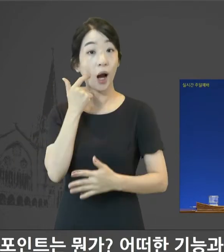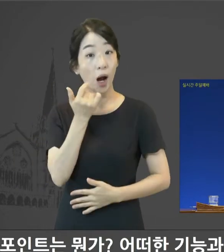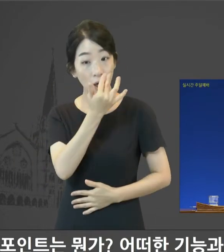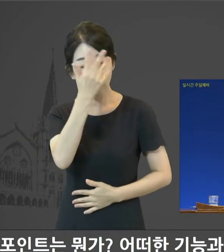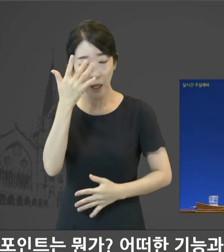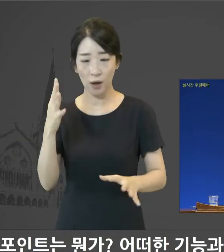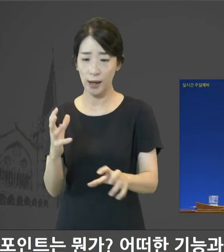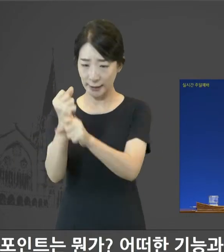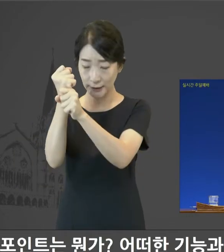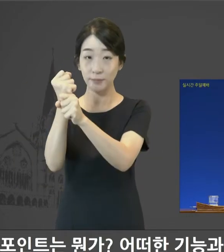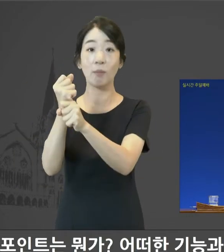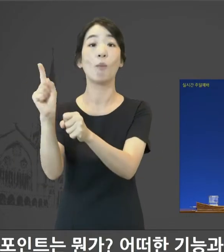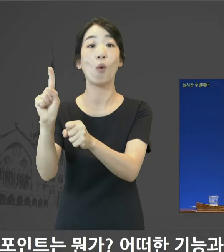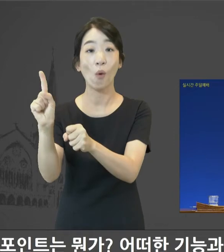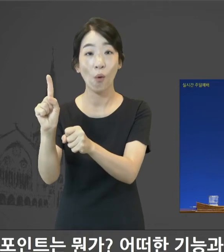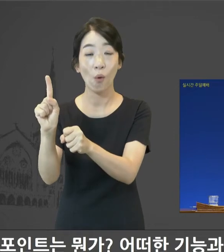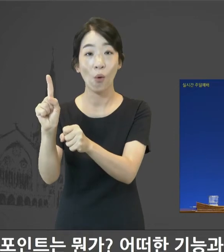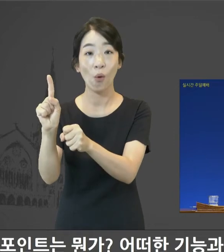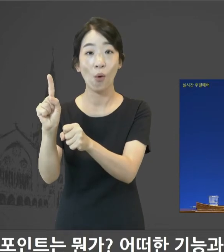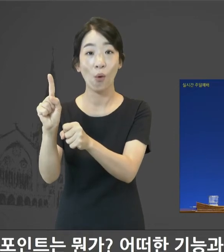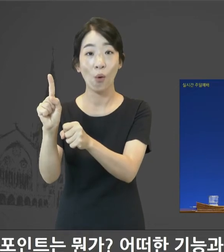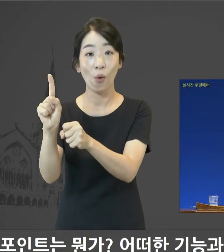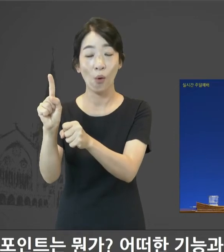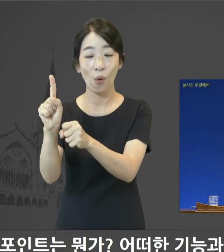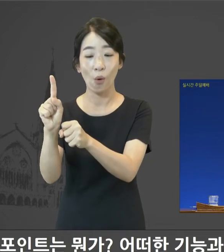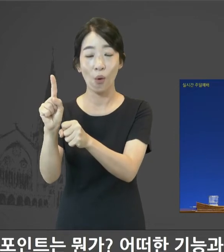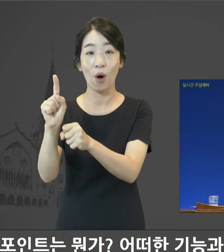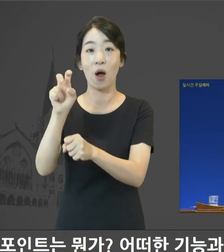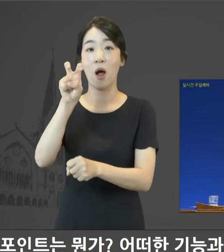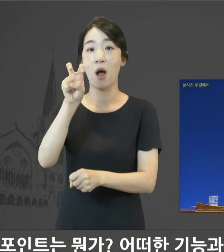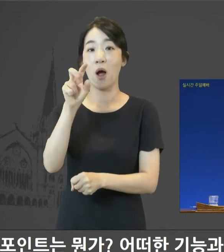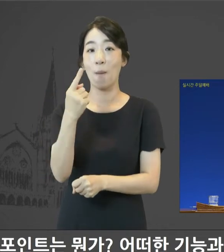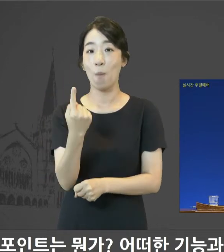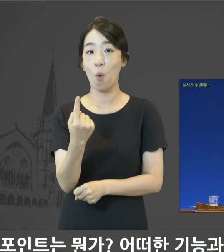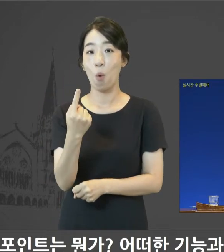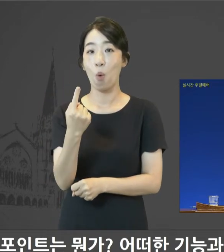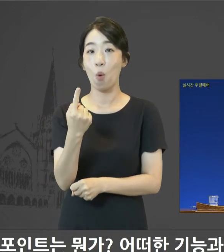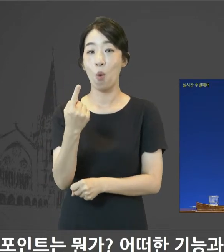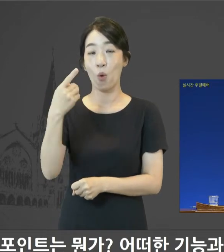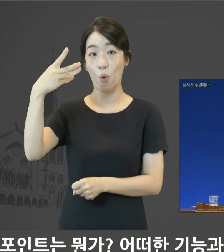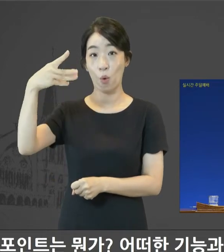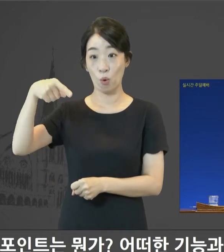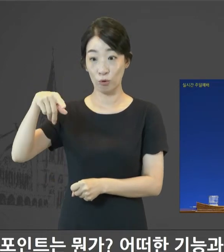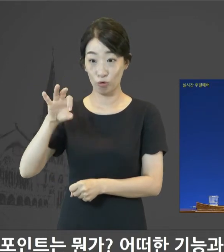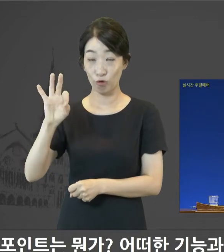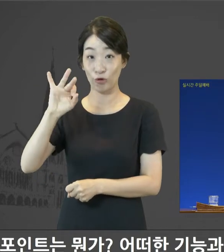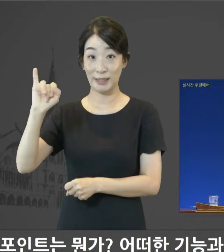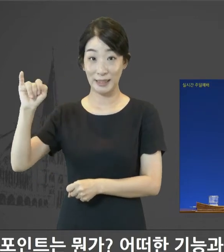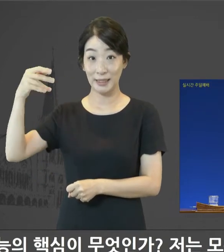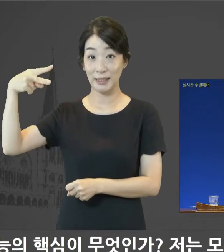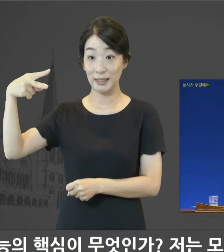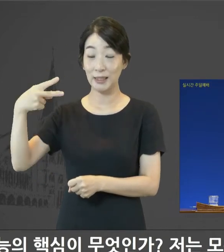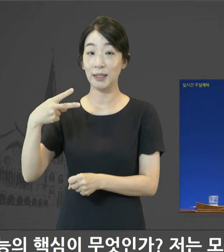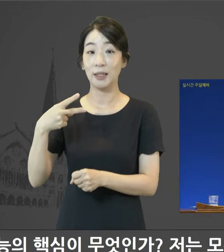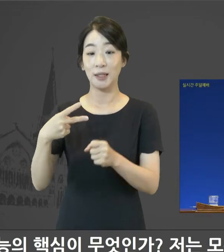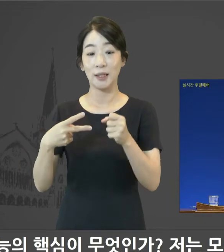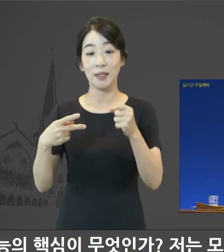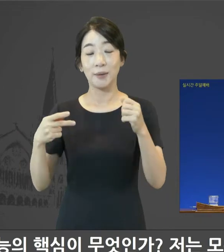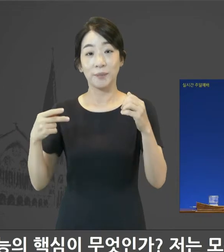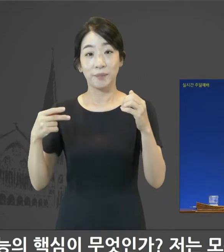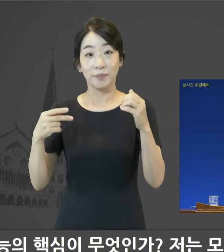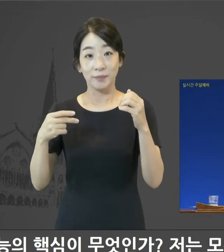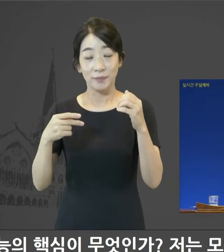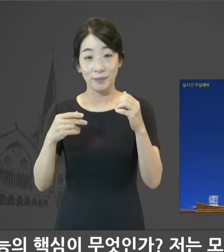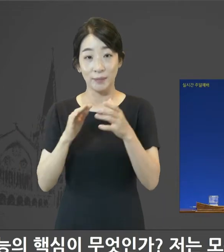뭔가? 저는 모퉁이 돌이라 생각이 들었습니다. 터 위에 모퉁이 돌, 그 모퉁이